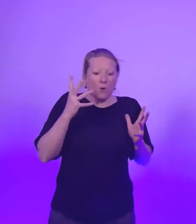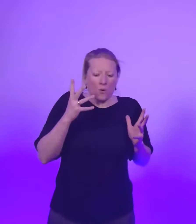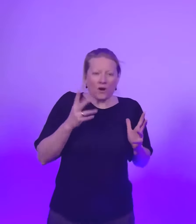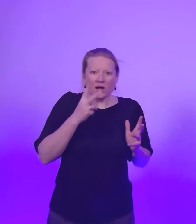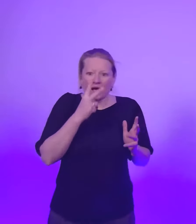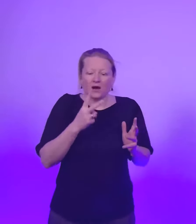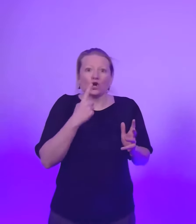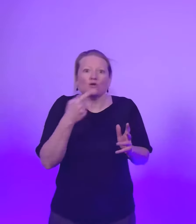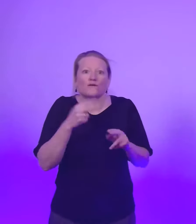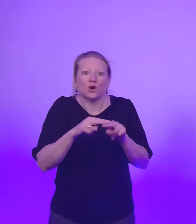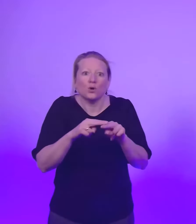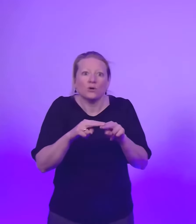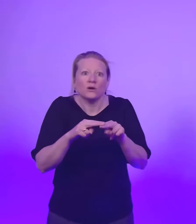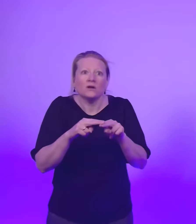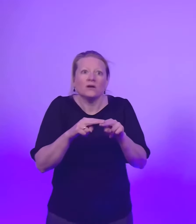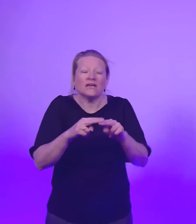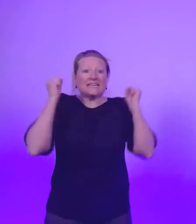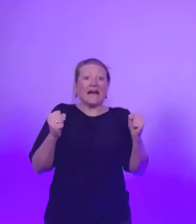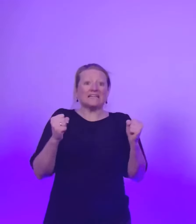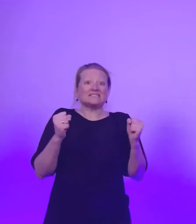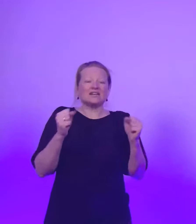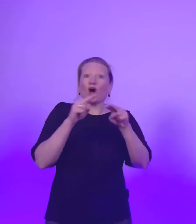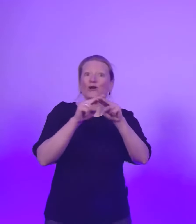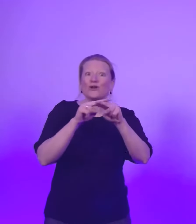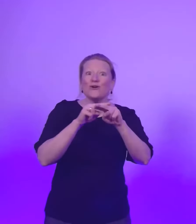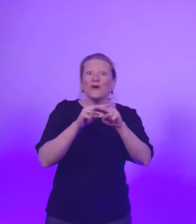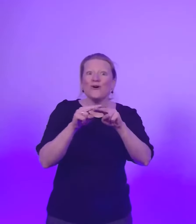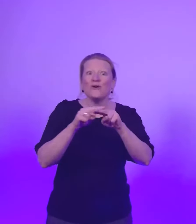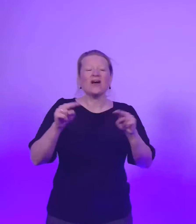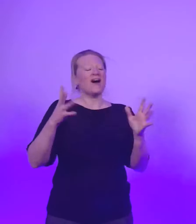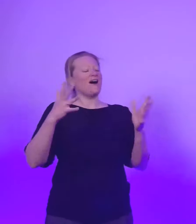Rood of groen? Ja! Hij is groen!